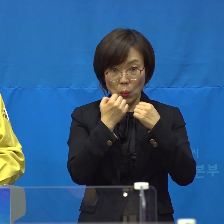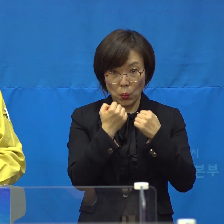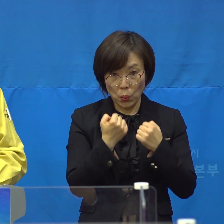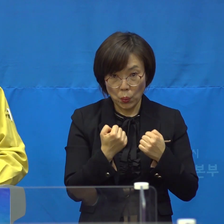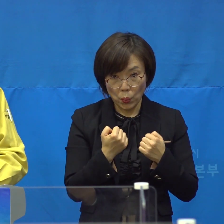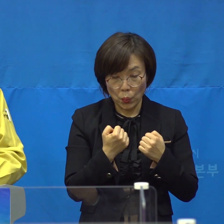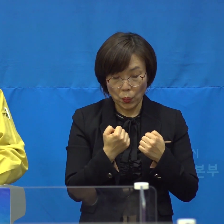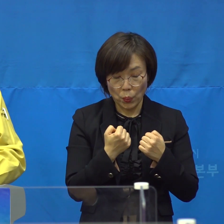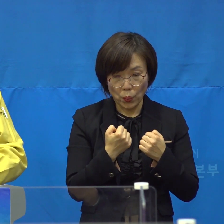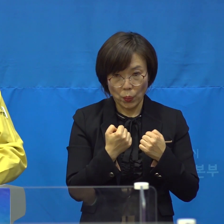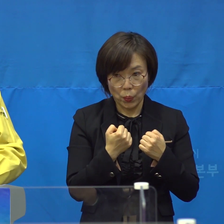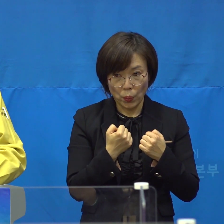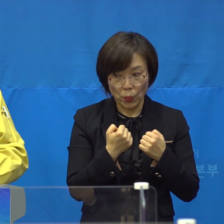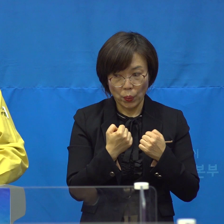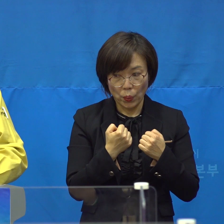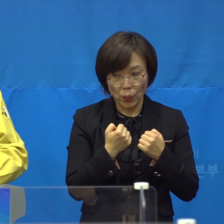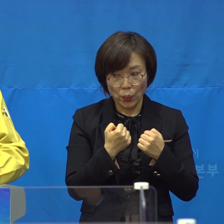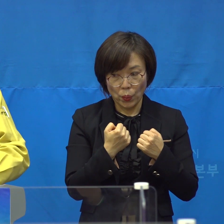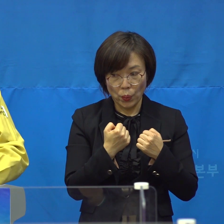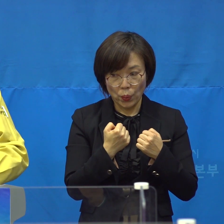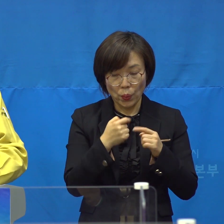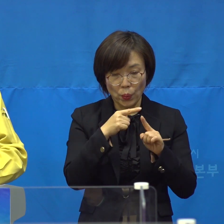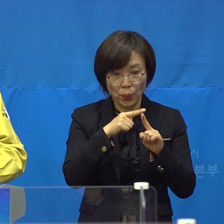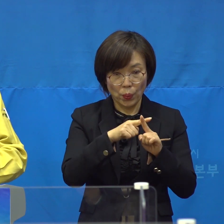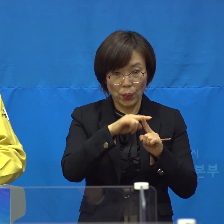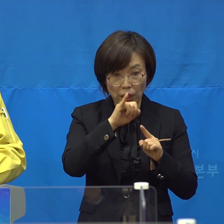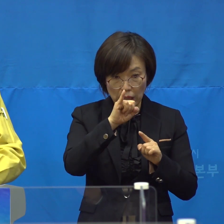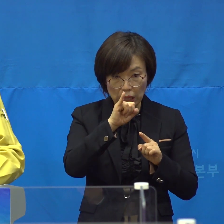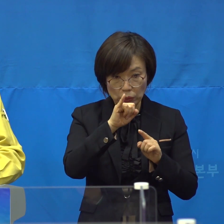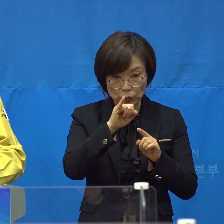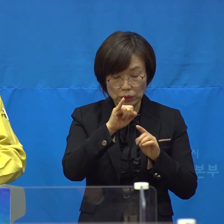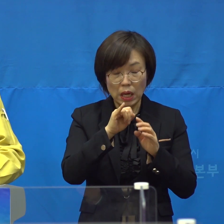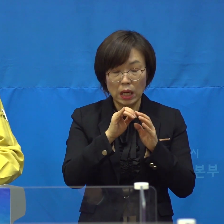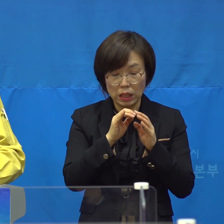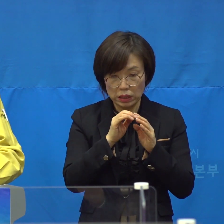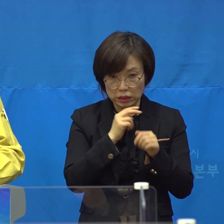상주하고 지금 계시는 우리 그 의료 인력들이